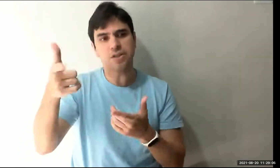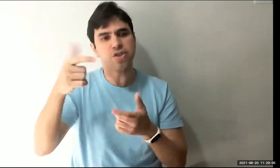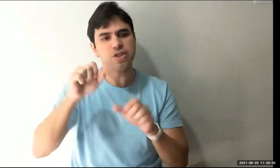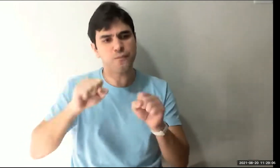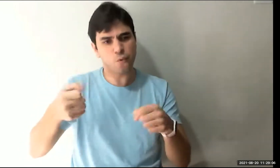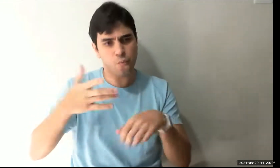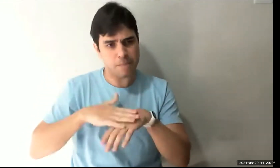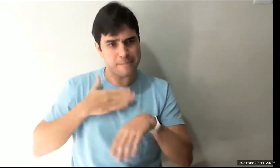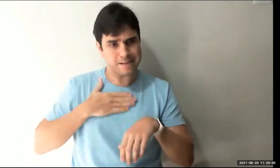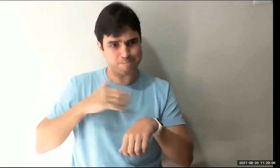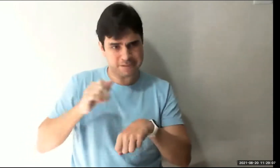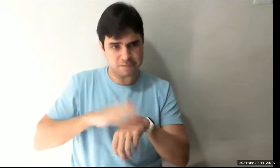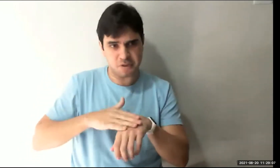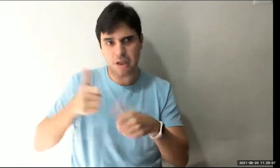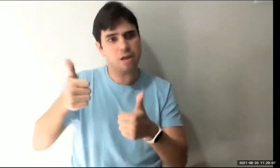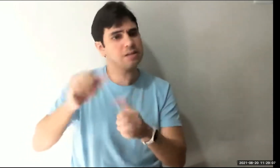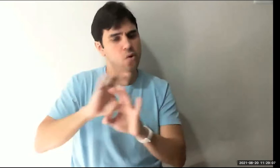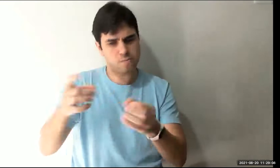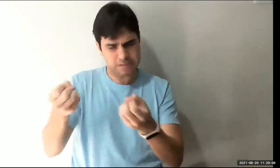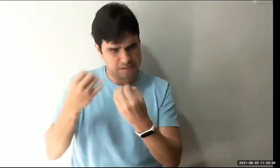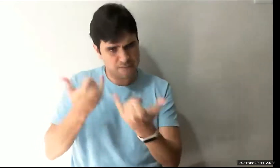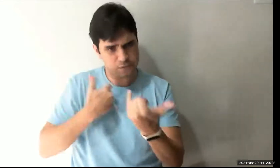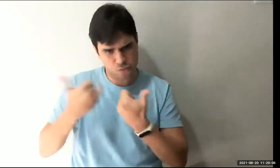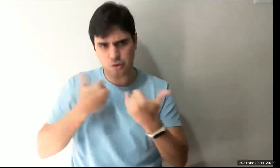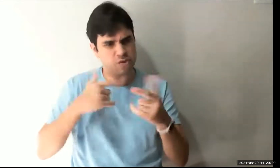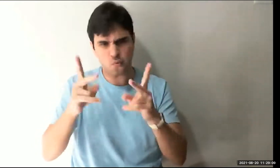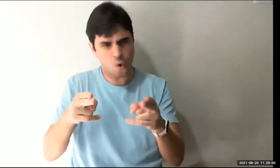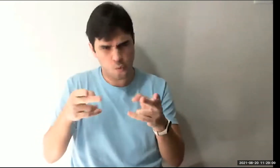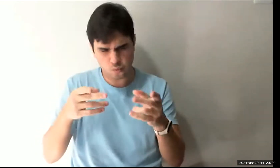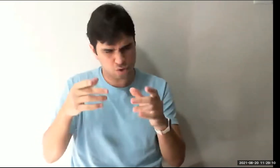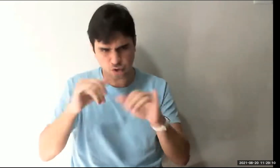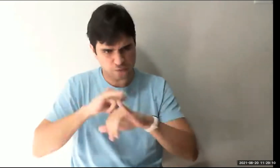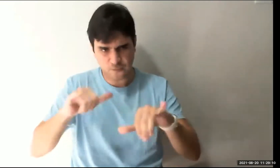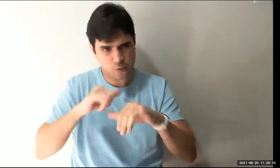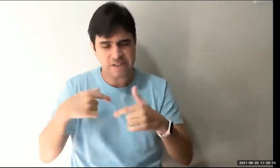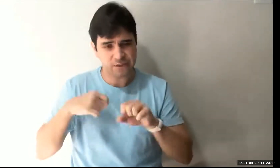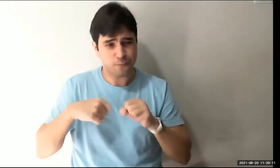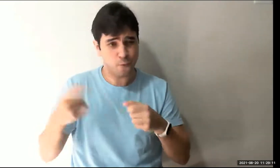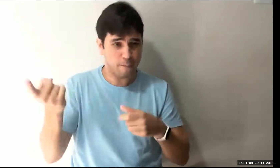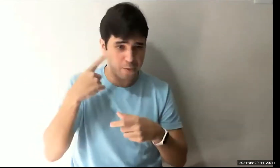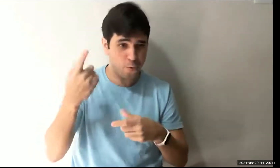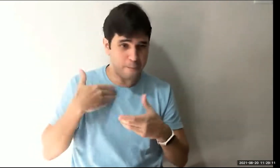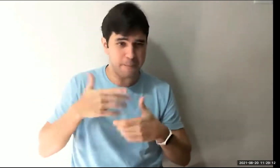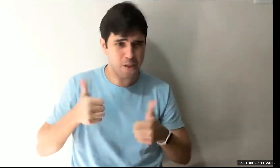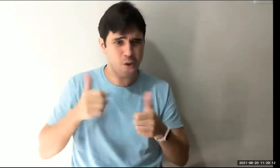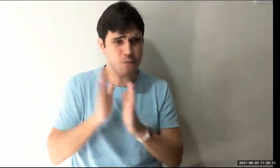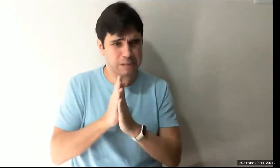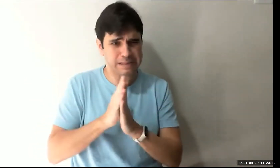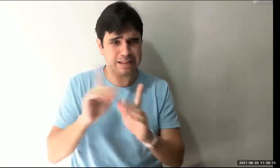Muito bom, eu agradeço realmente ao Bruno por me apoiar em me passar essas informações, agradeço aos surdos todos,